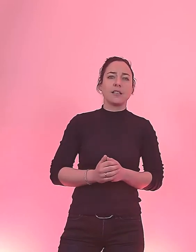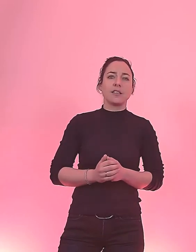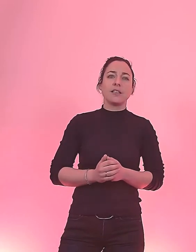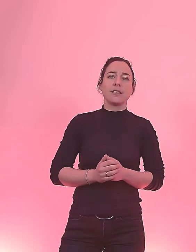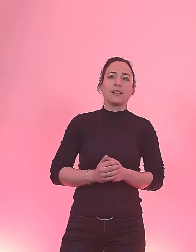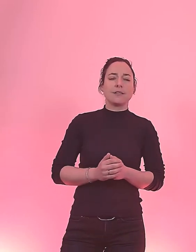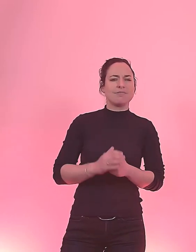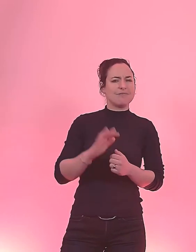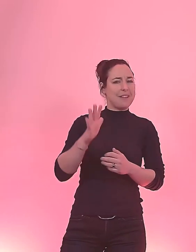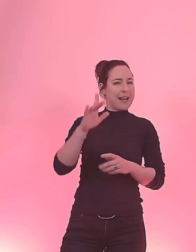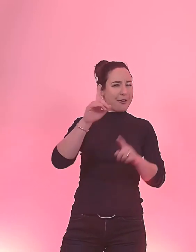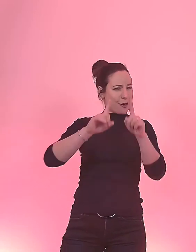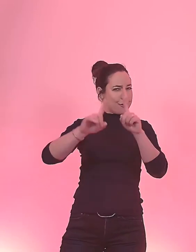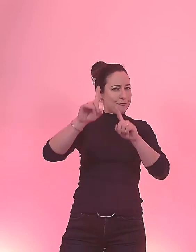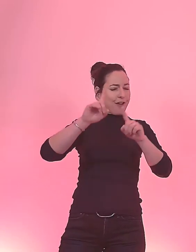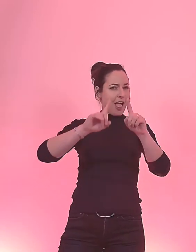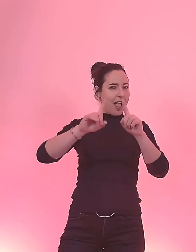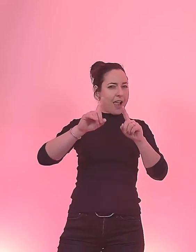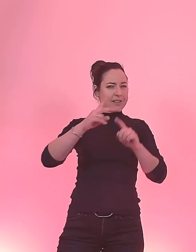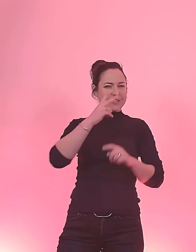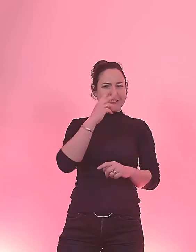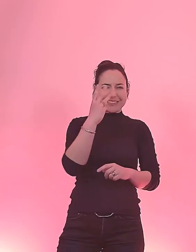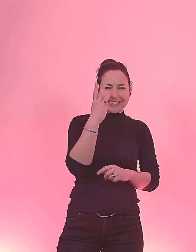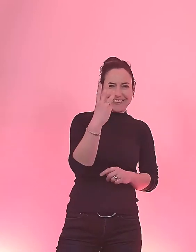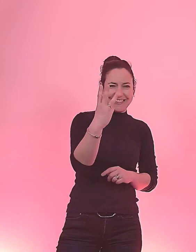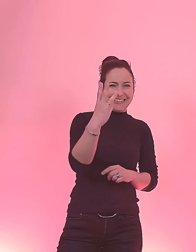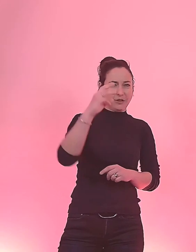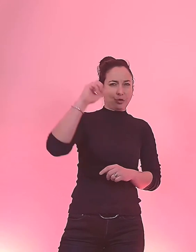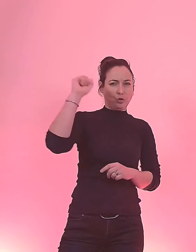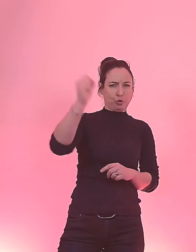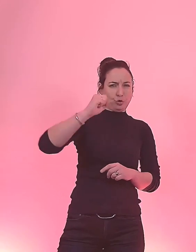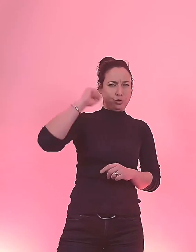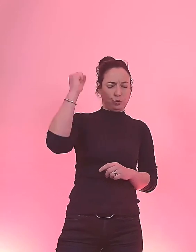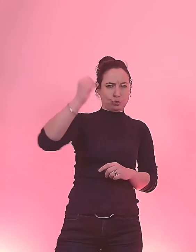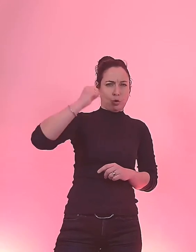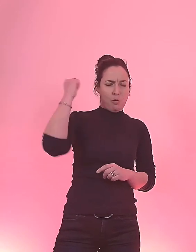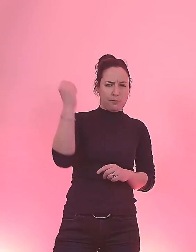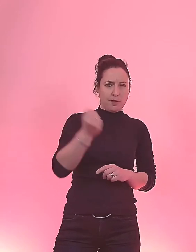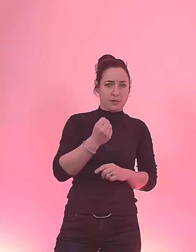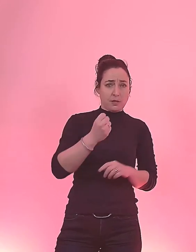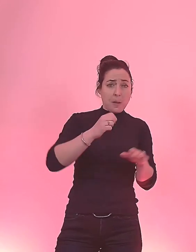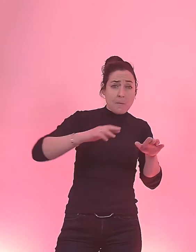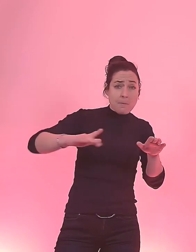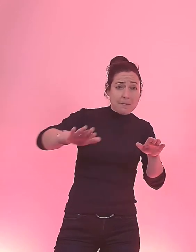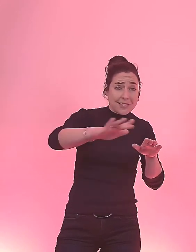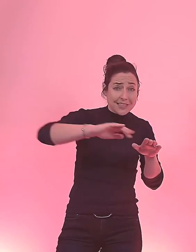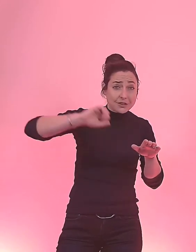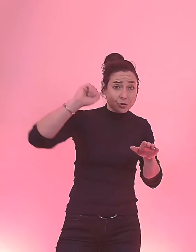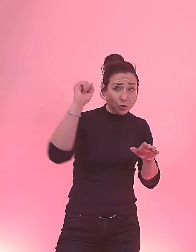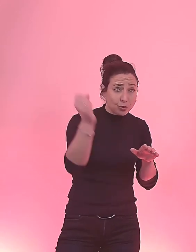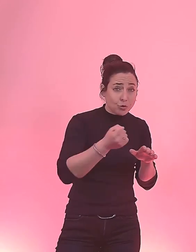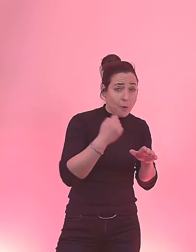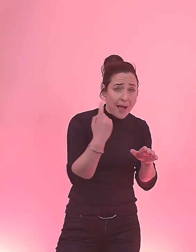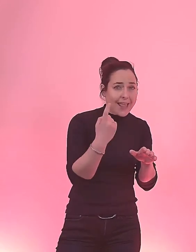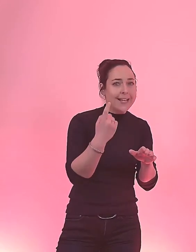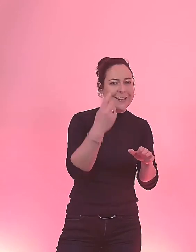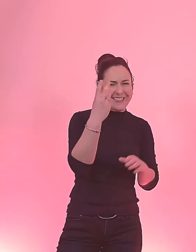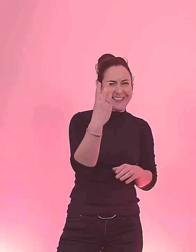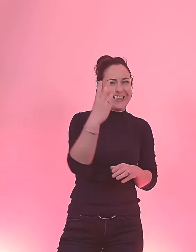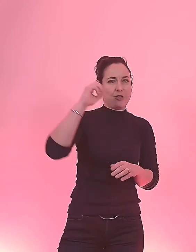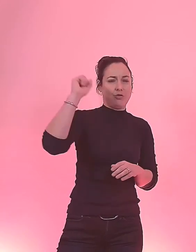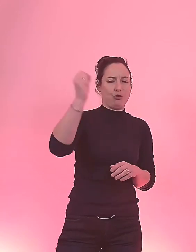eigenlijk zien in het verhaal drie stormen niet alleen maar een storm op het meer drie storm beloven ze